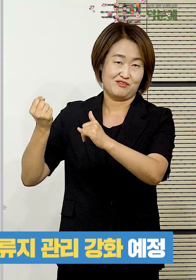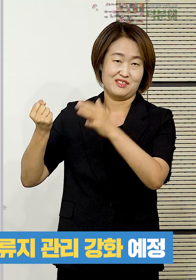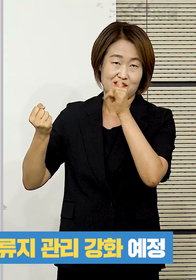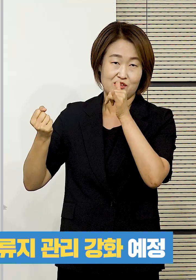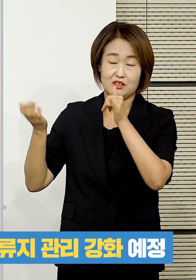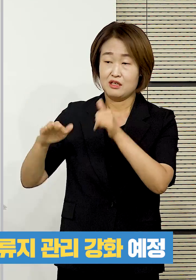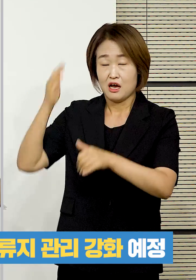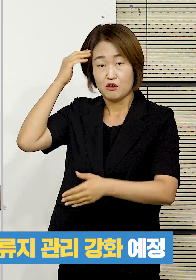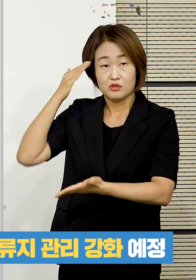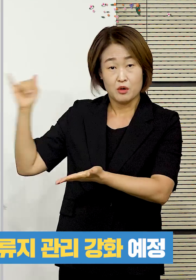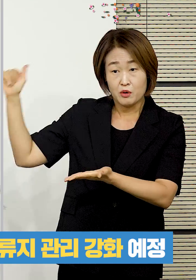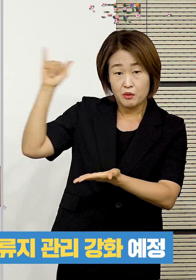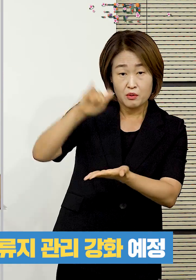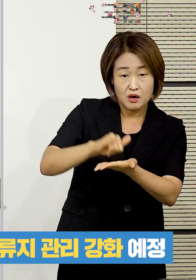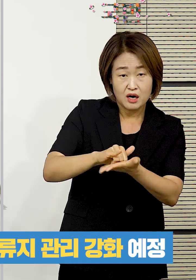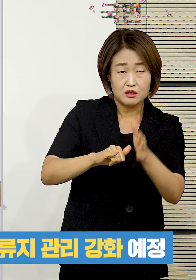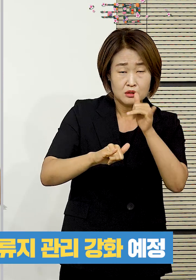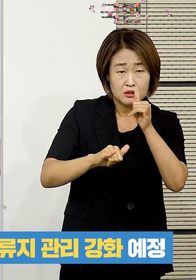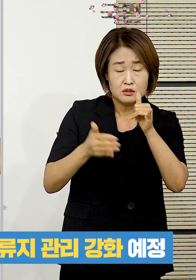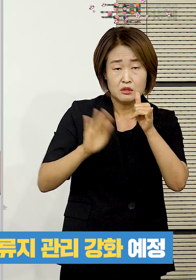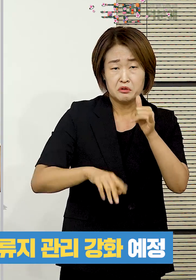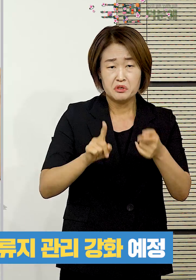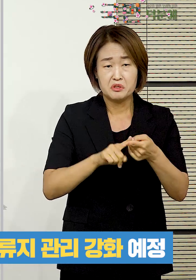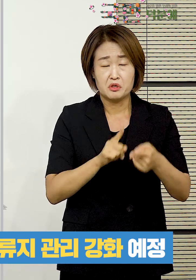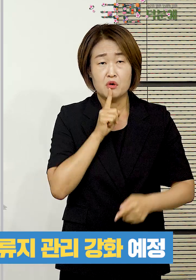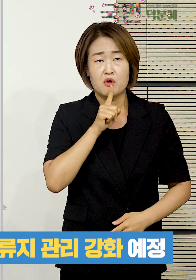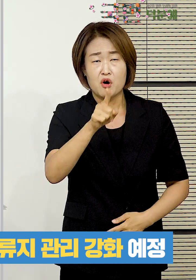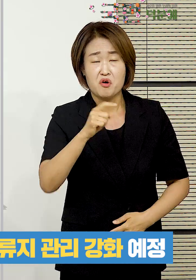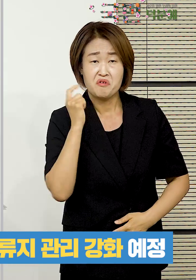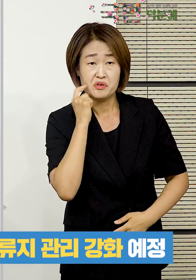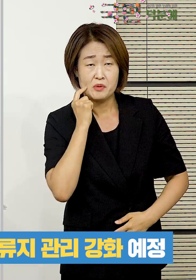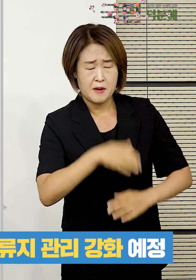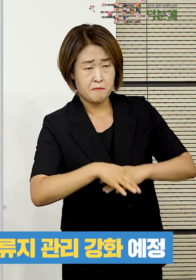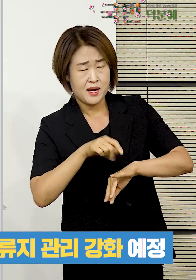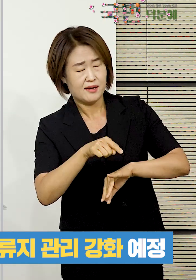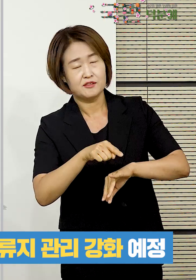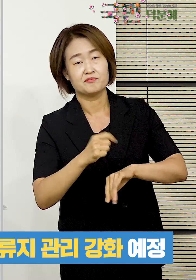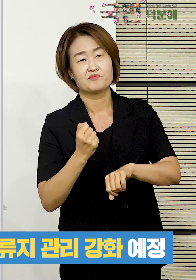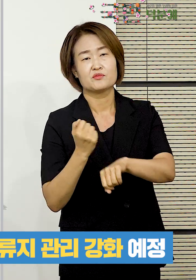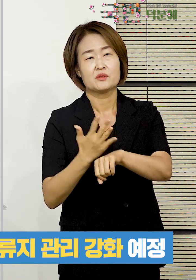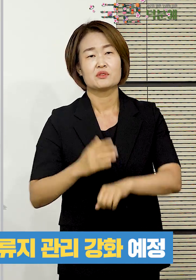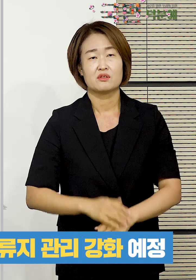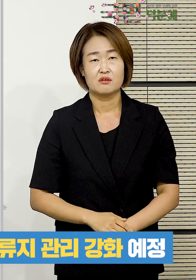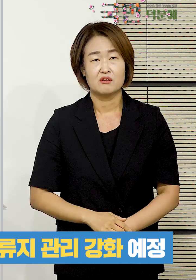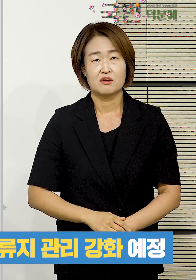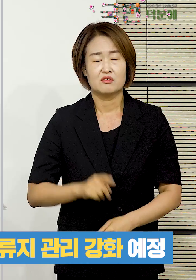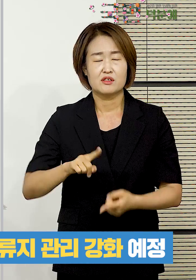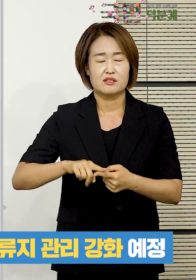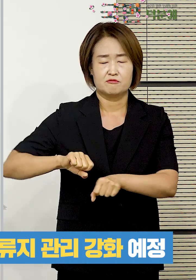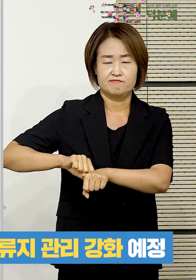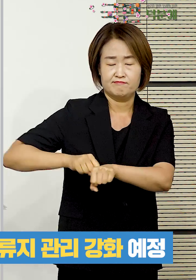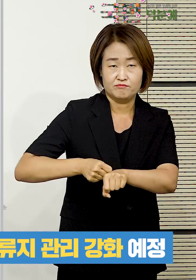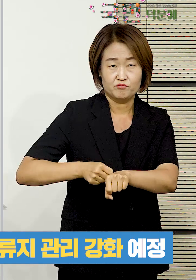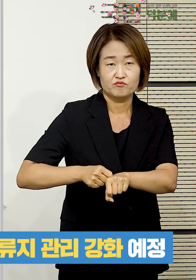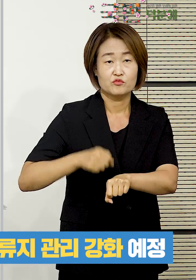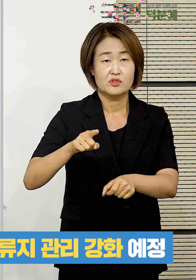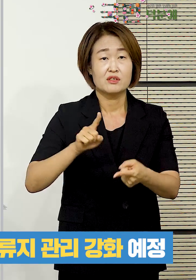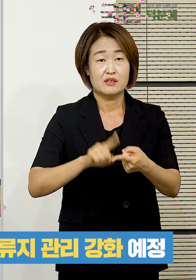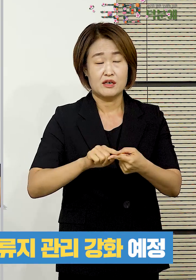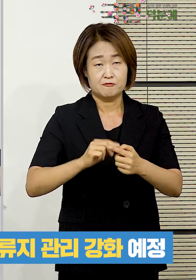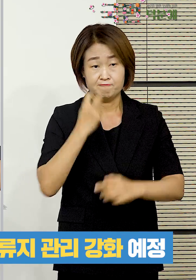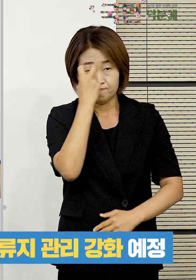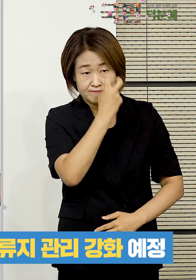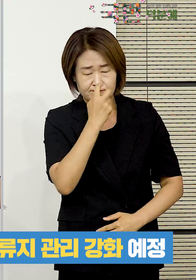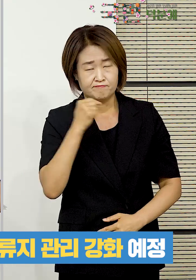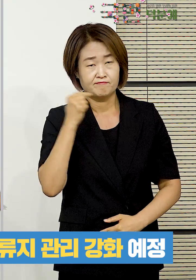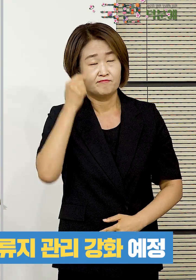대한 전수 실태 조사를 실시하여 허위 신고한 사실이 적발된 경우 처벌하는 등 등록 외국인 체류지 관리도